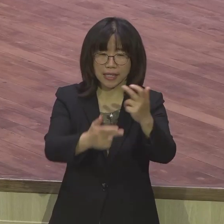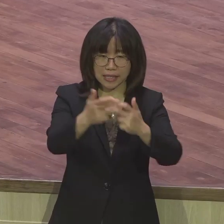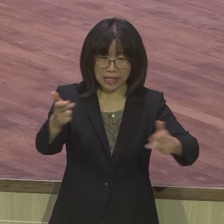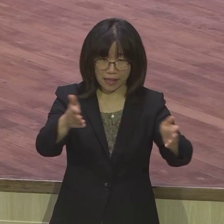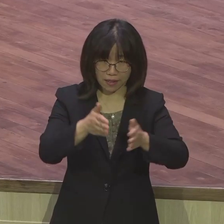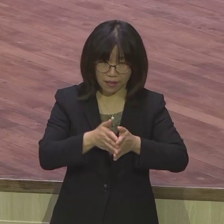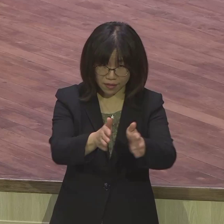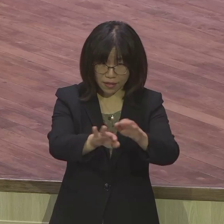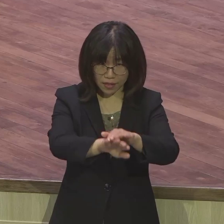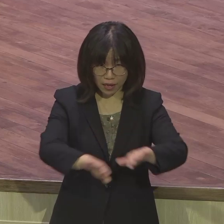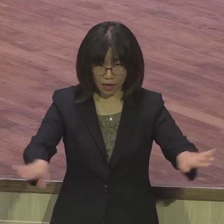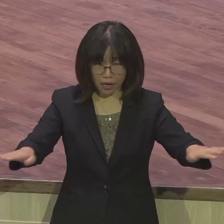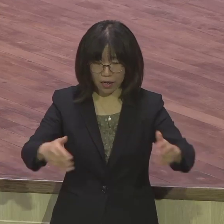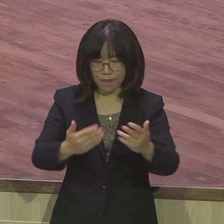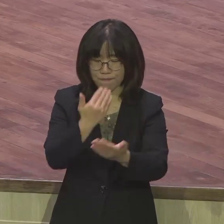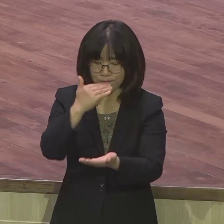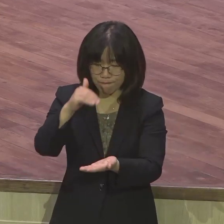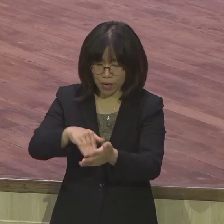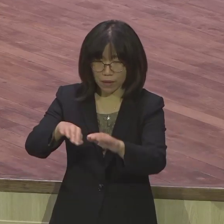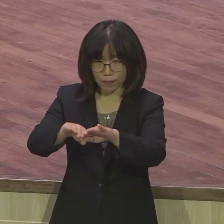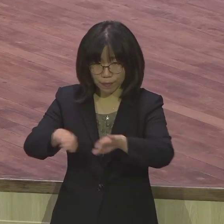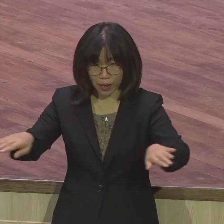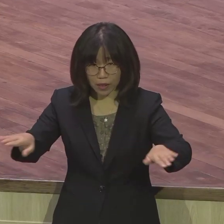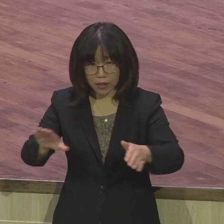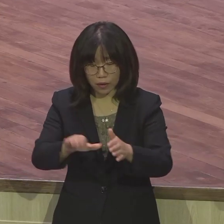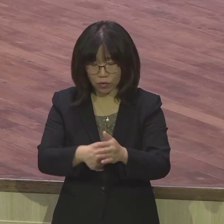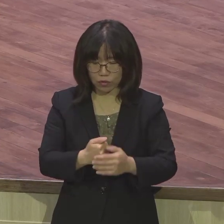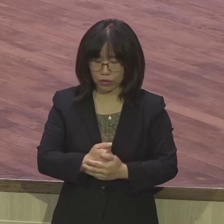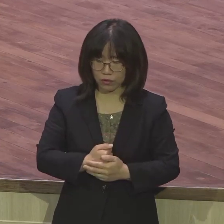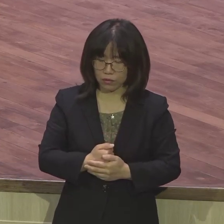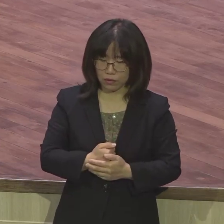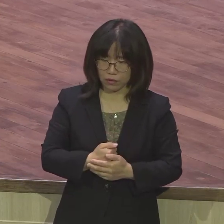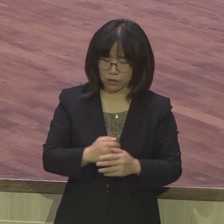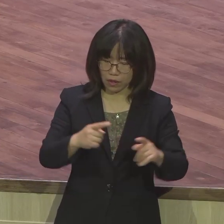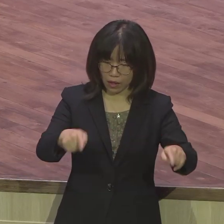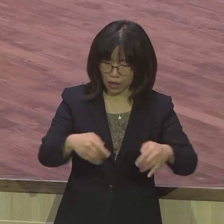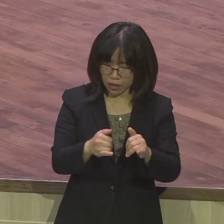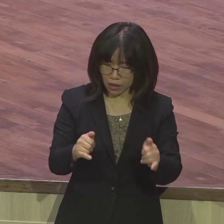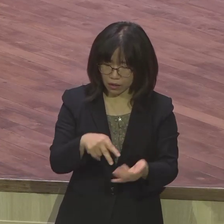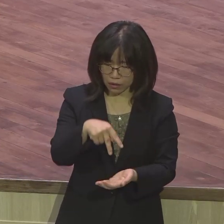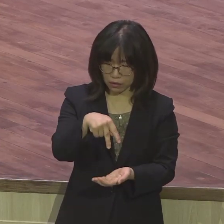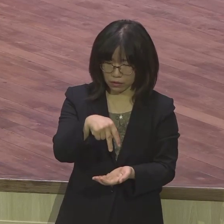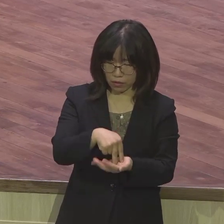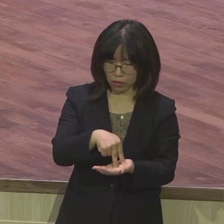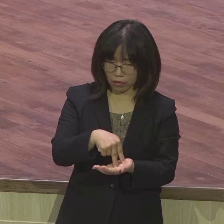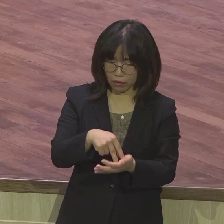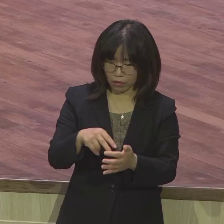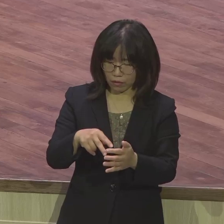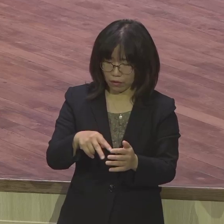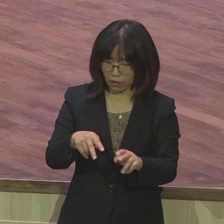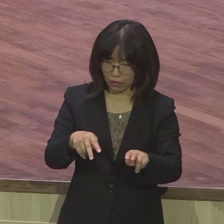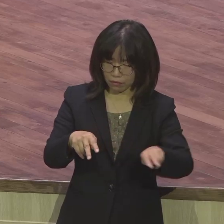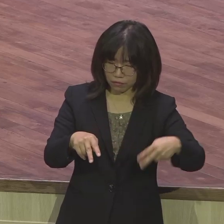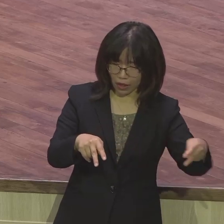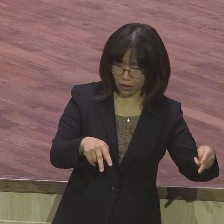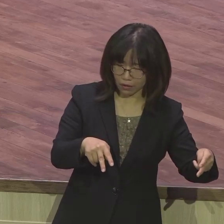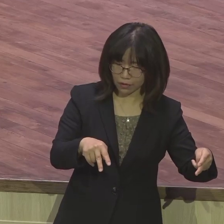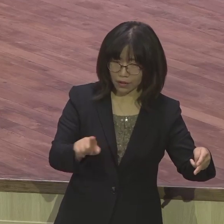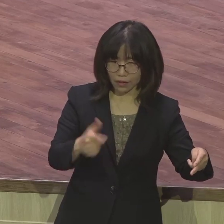바위를 가르는데 엘리야가 거기 서 있다는 것 자체도 이상해요. 납득이 안 가요. 엘리야도 날아갔을 것 같은데.